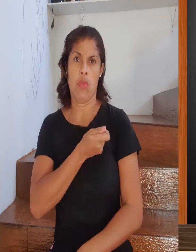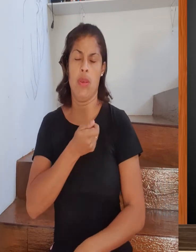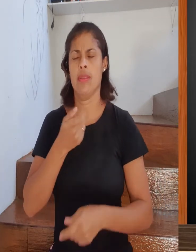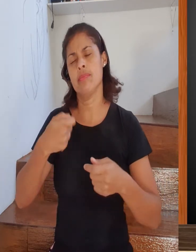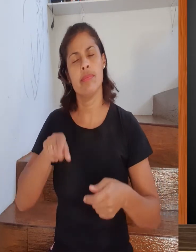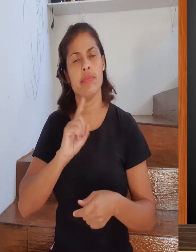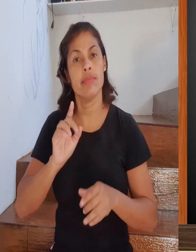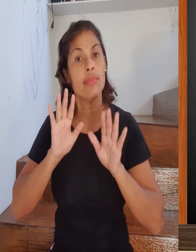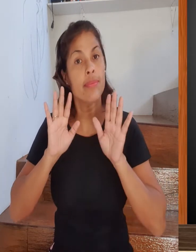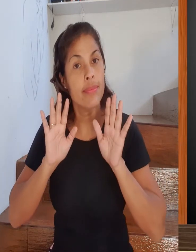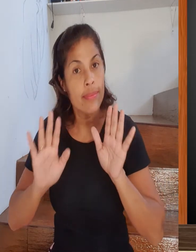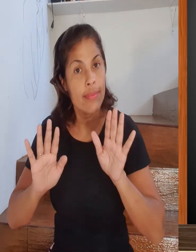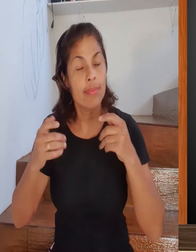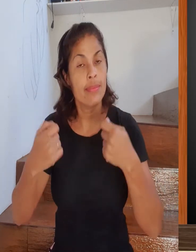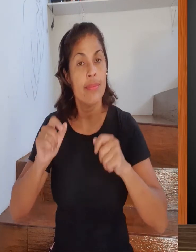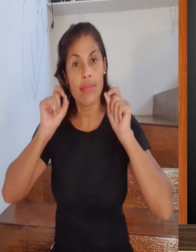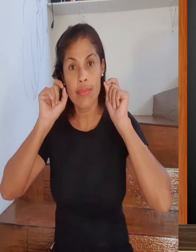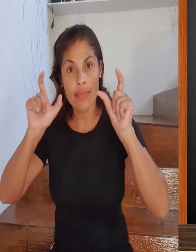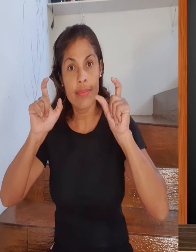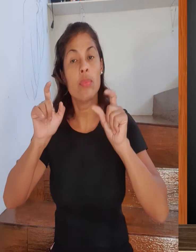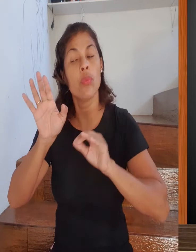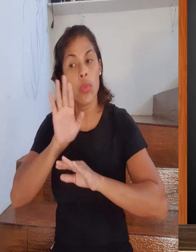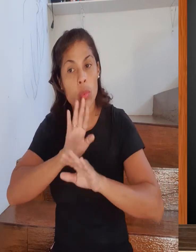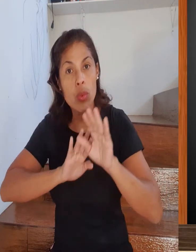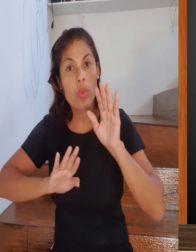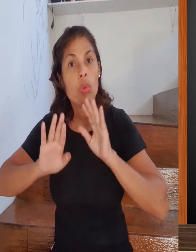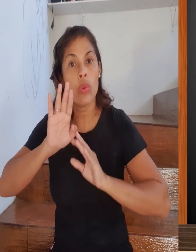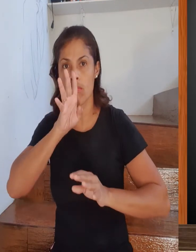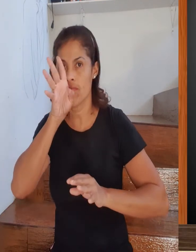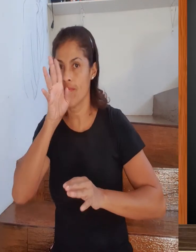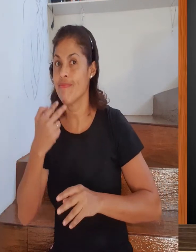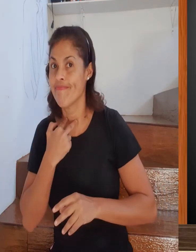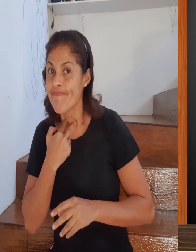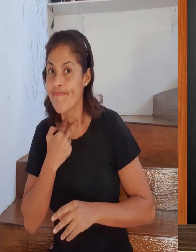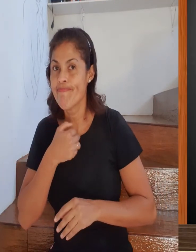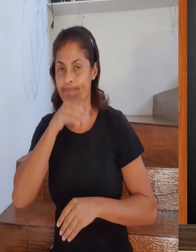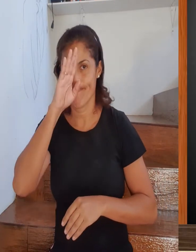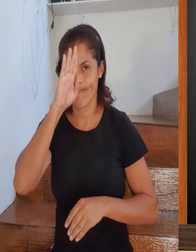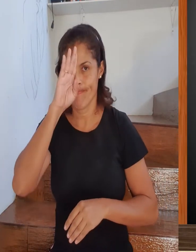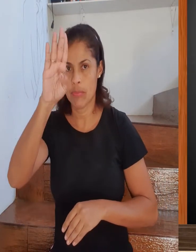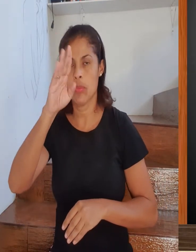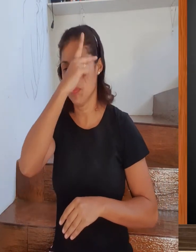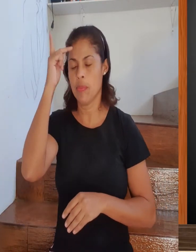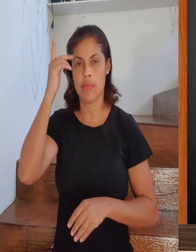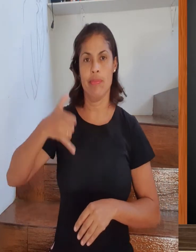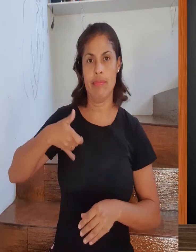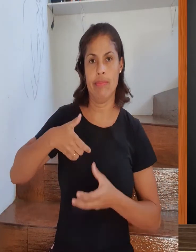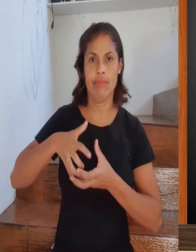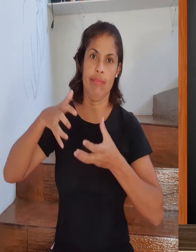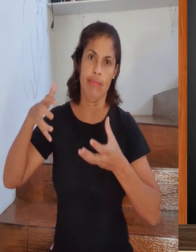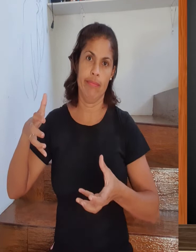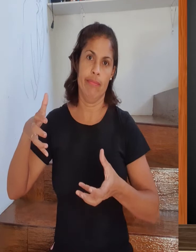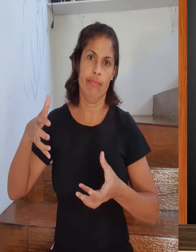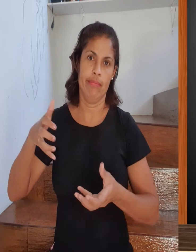o medicamento, apesar que precisamos sempre muito cuidado, principalmente com idosos